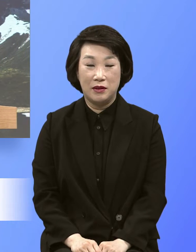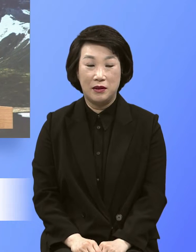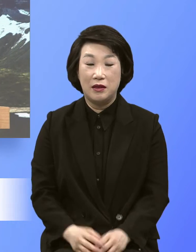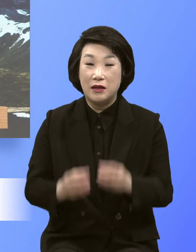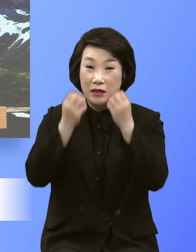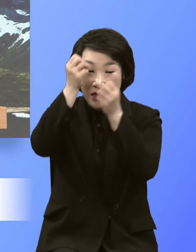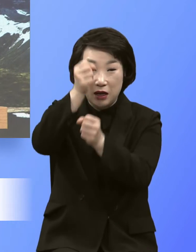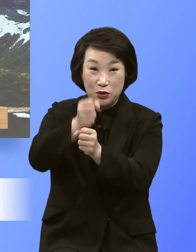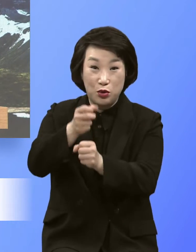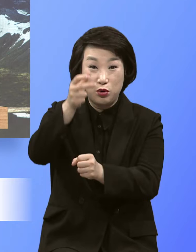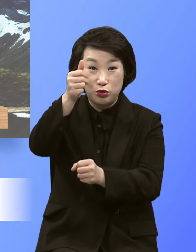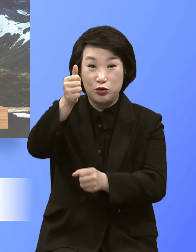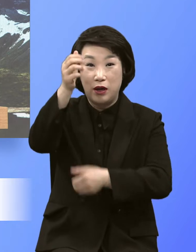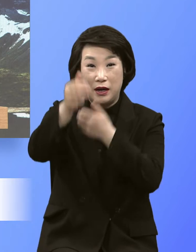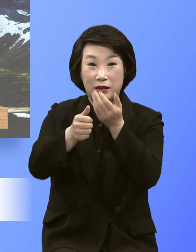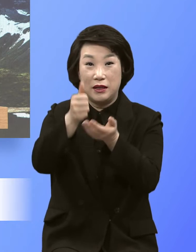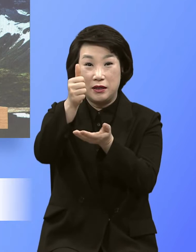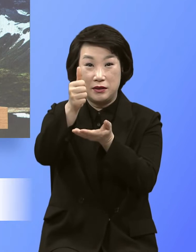창조자 하나님은